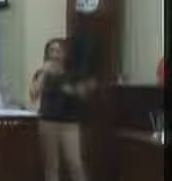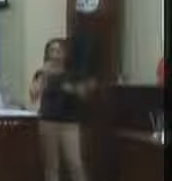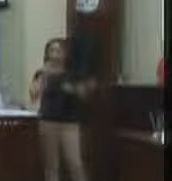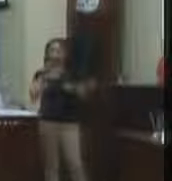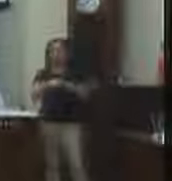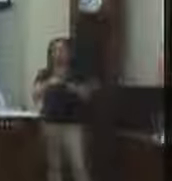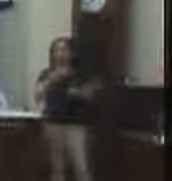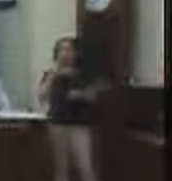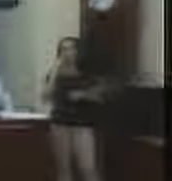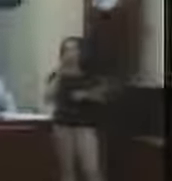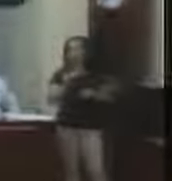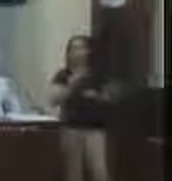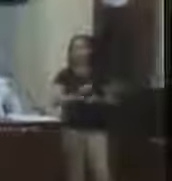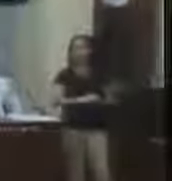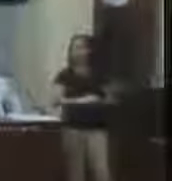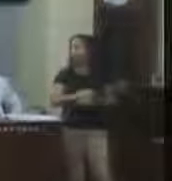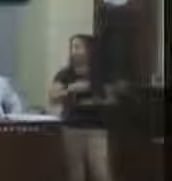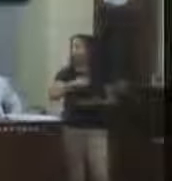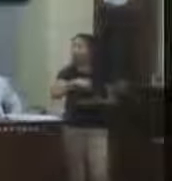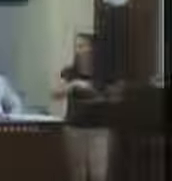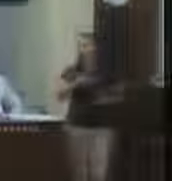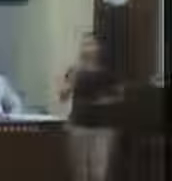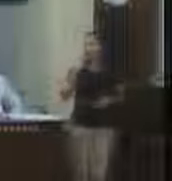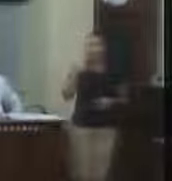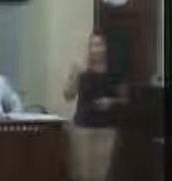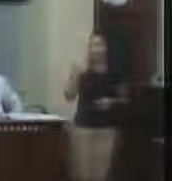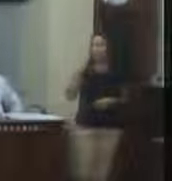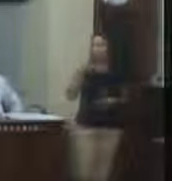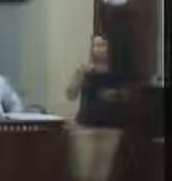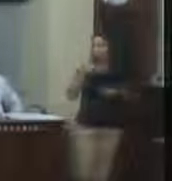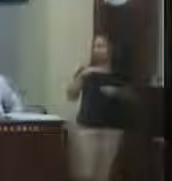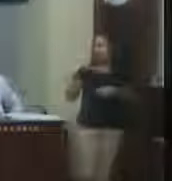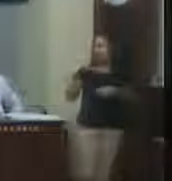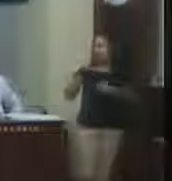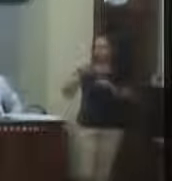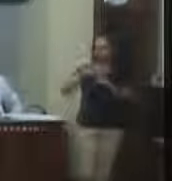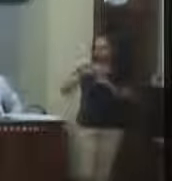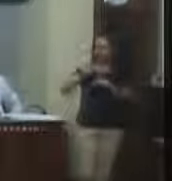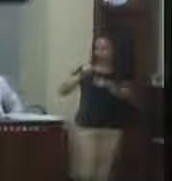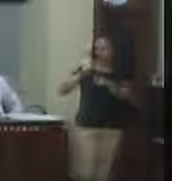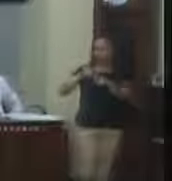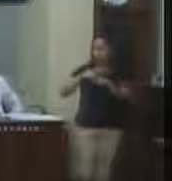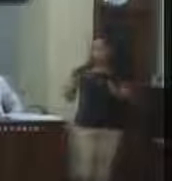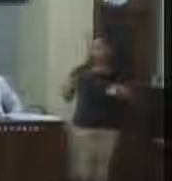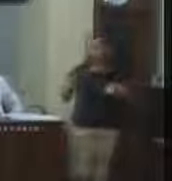Eu colocando o requerimento verbal do novo vereador doutor Saulo,